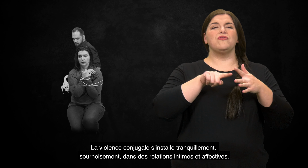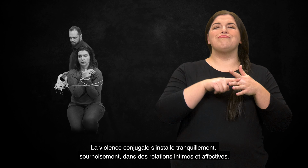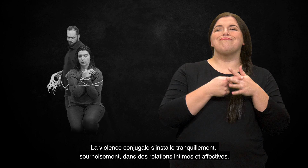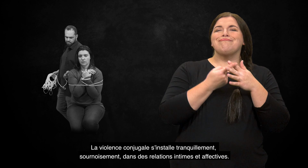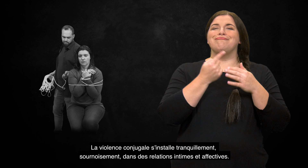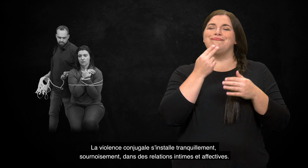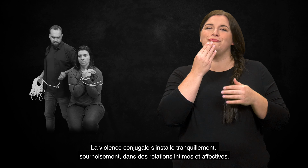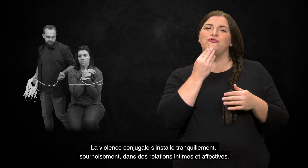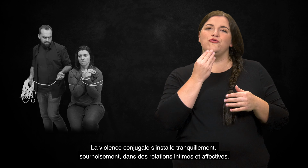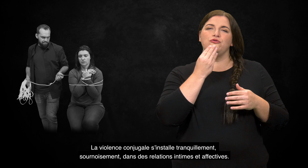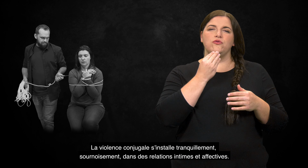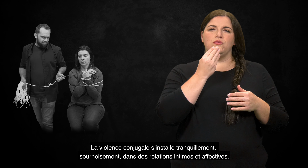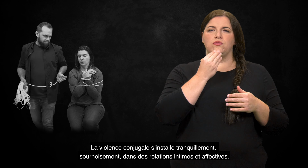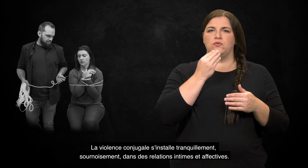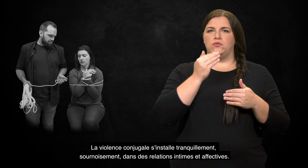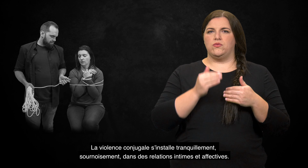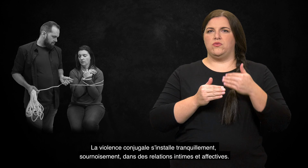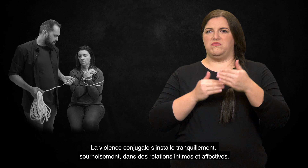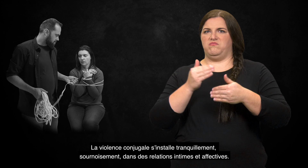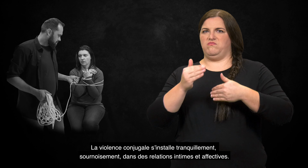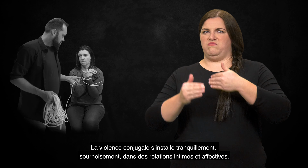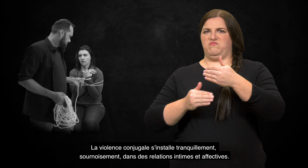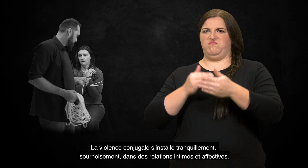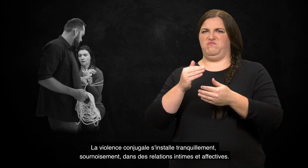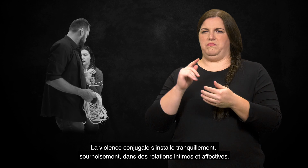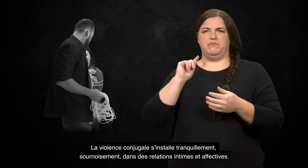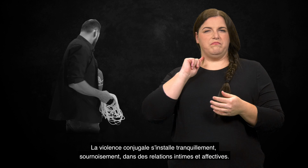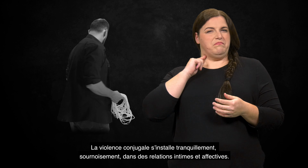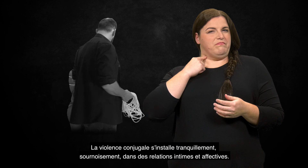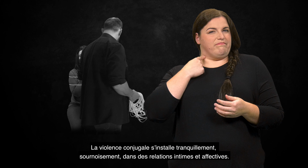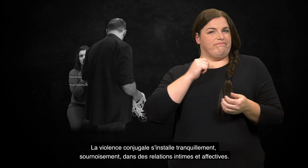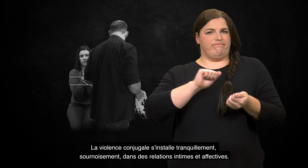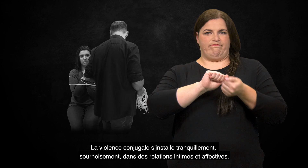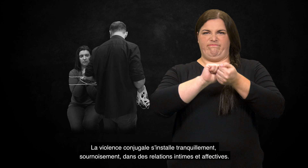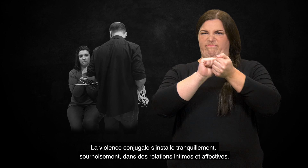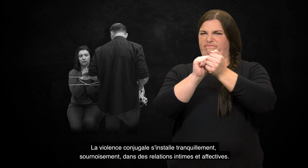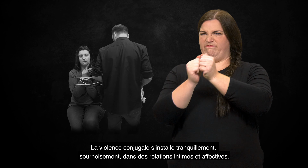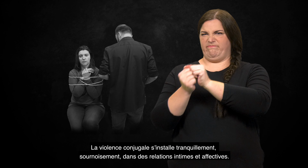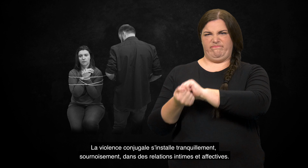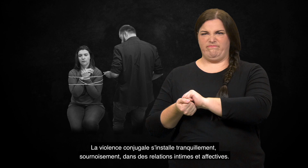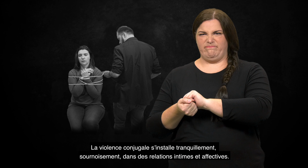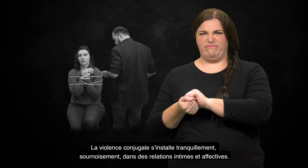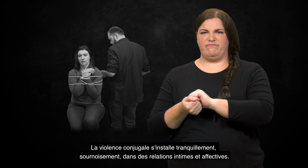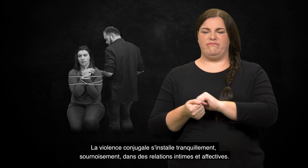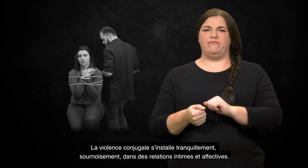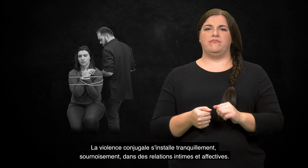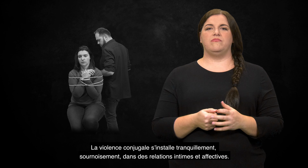La violence conjugale s'installe tranquillement, surnoisement, dans des relations intimes et affectives.